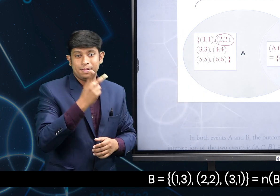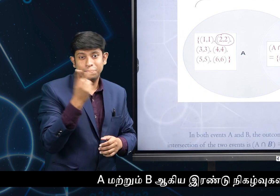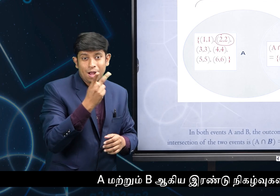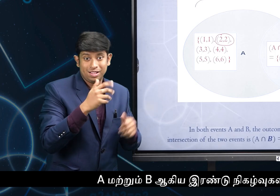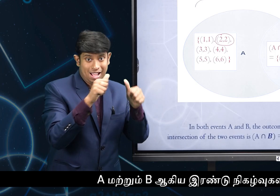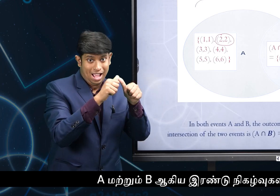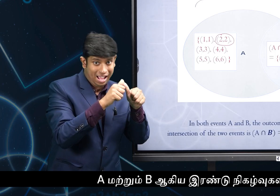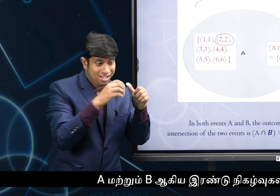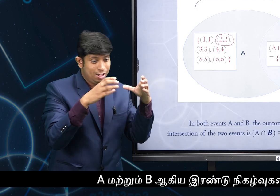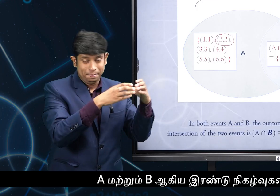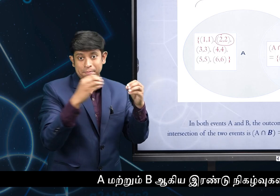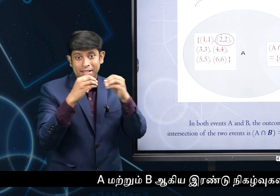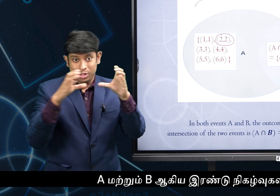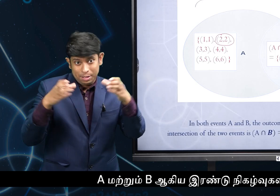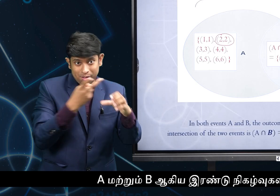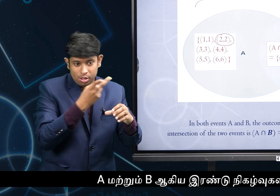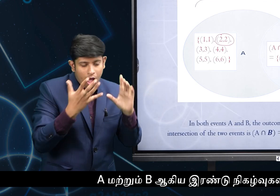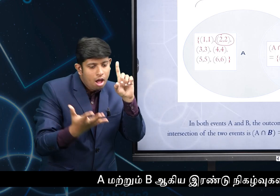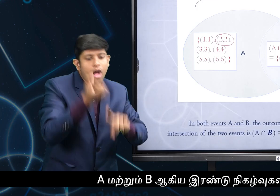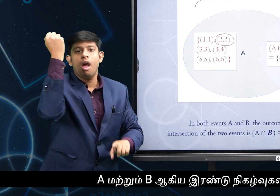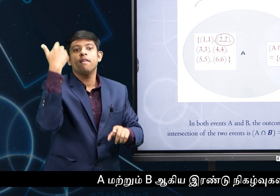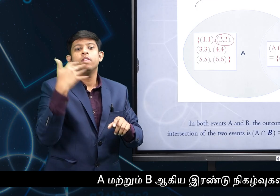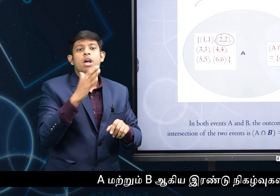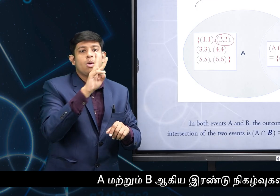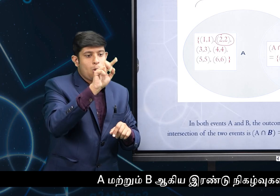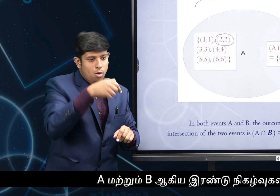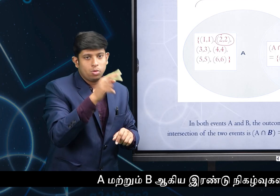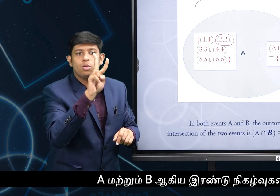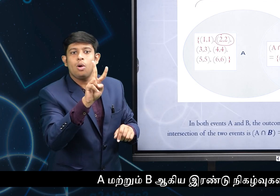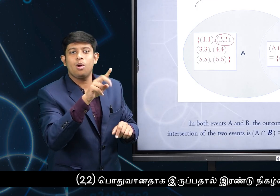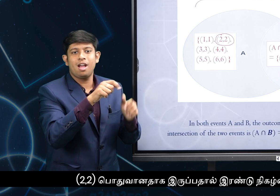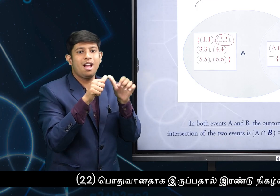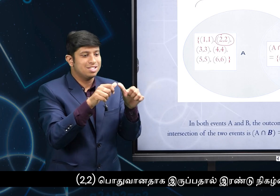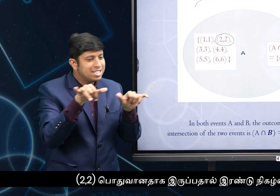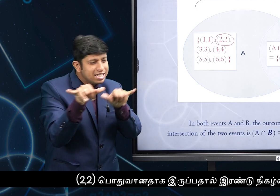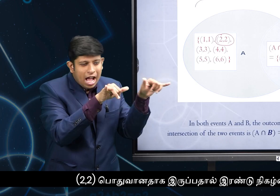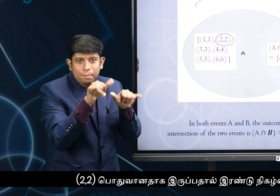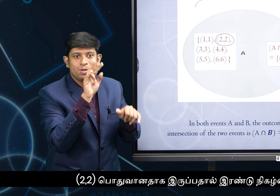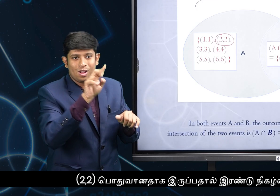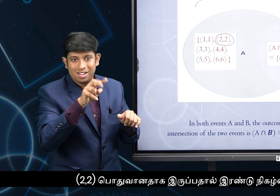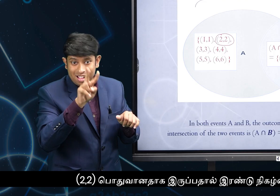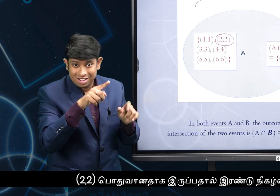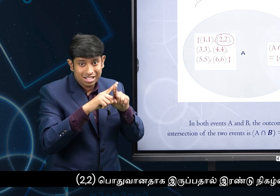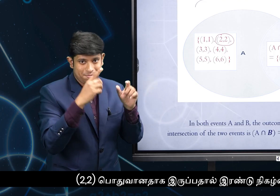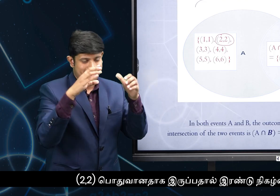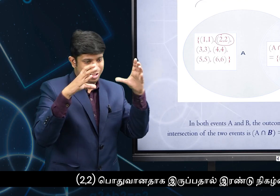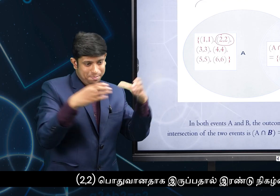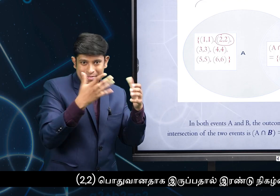ஏ மற்றும் பி ஆகிய 2 நிகழ்வுகளிலும் விளைவு அடைப்புக்குறி 2 மற்றும் 2 பொதுவானதாக இருப்பதால்